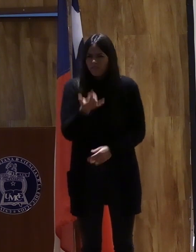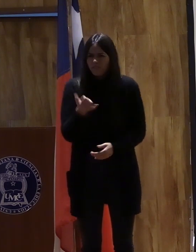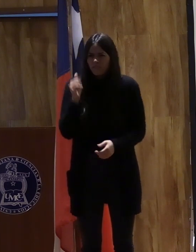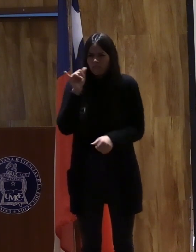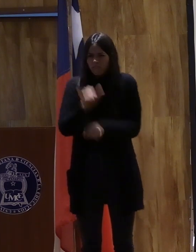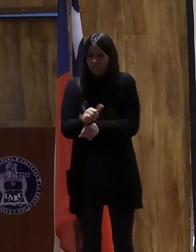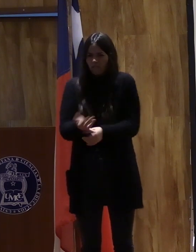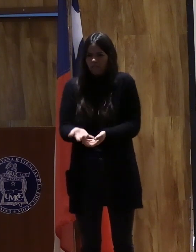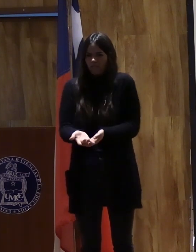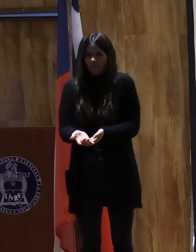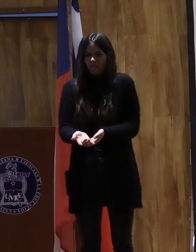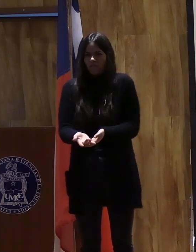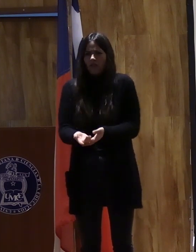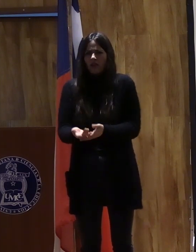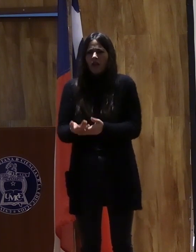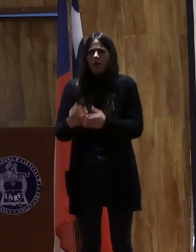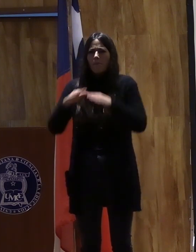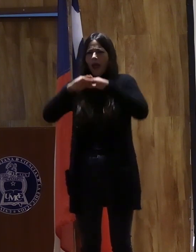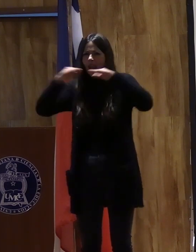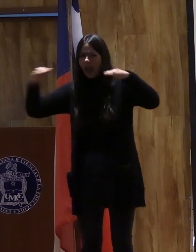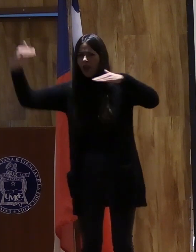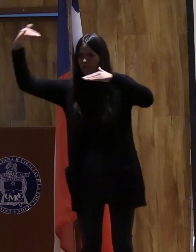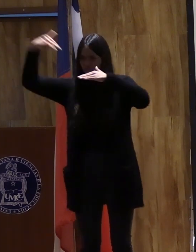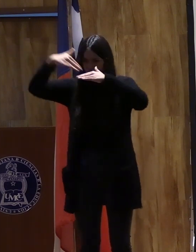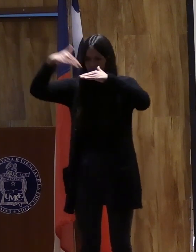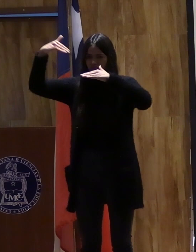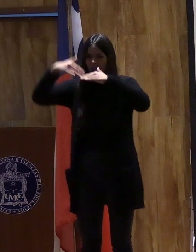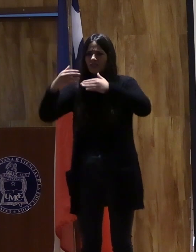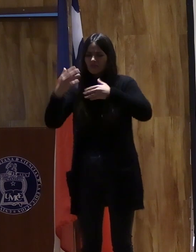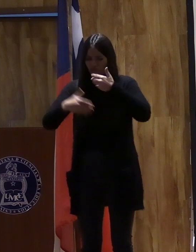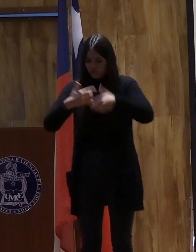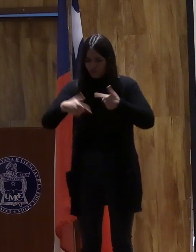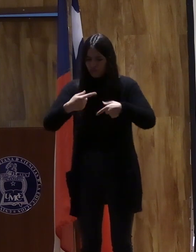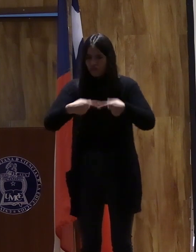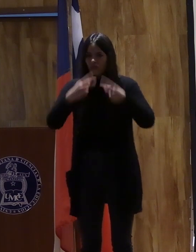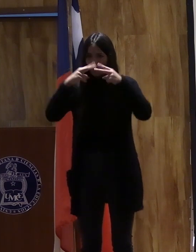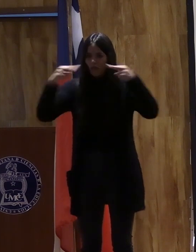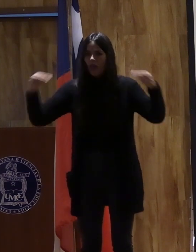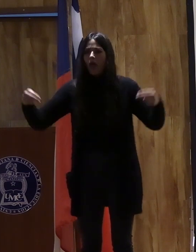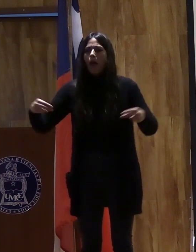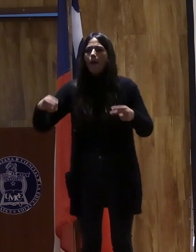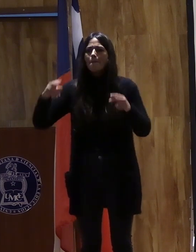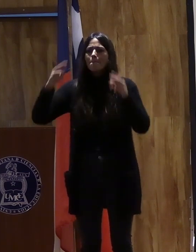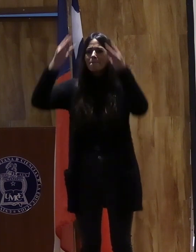eso no funcionan. Y los aerogeneradores en Magallanes tampoco funcionan porque hay mucho viento.